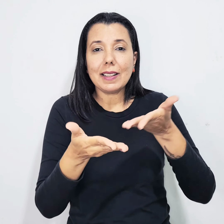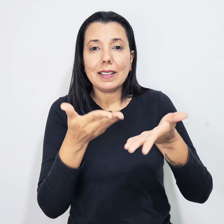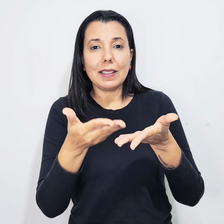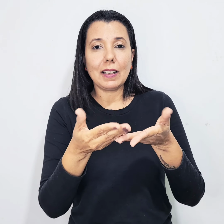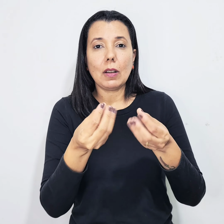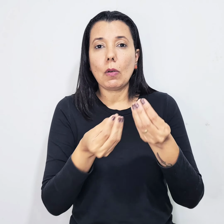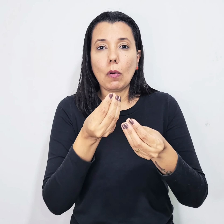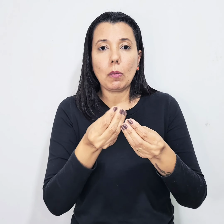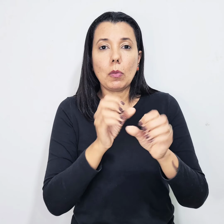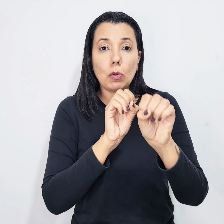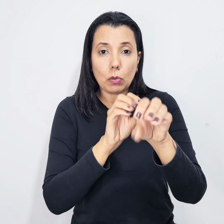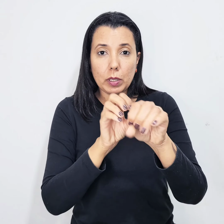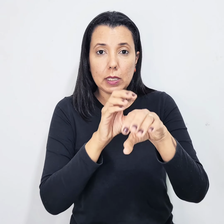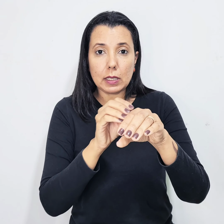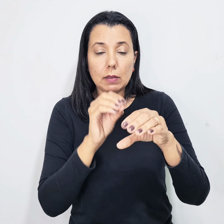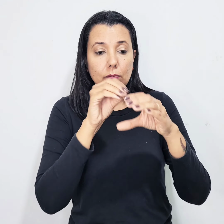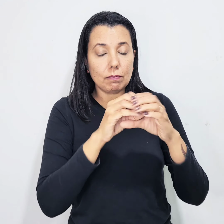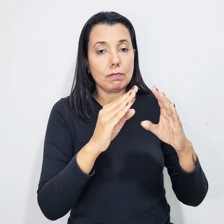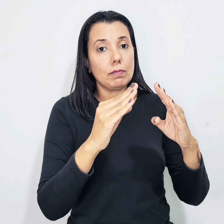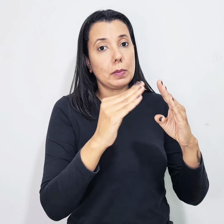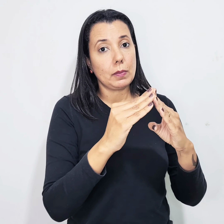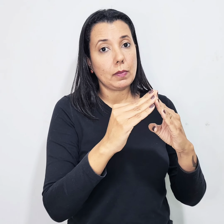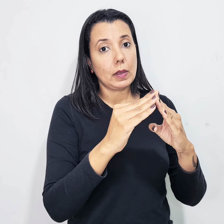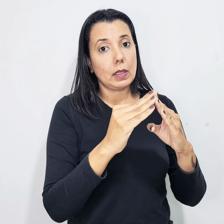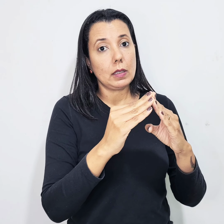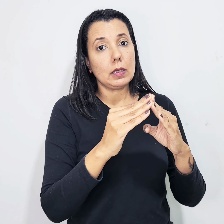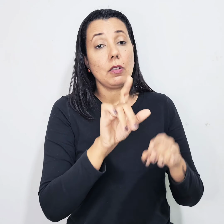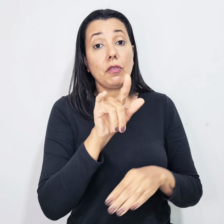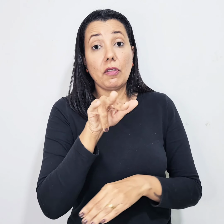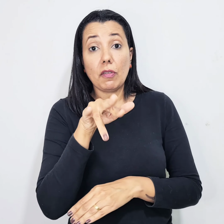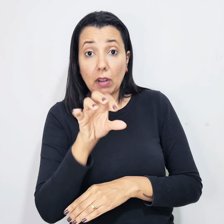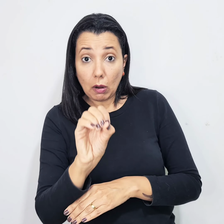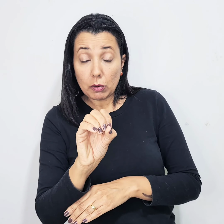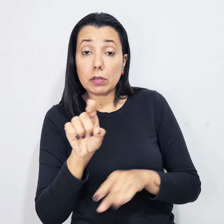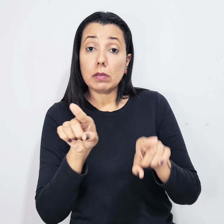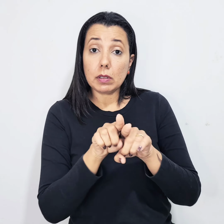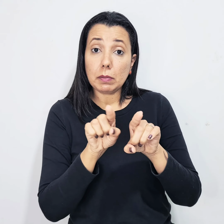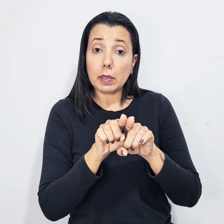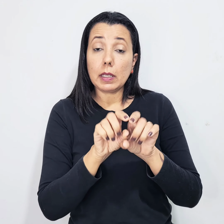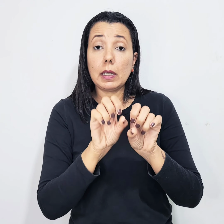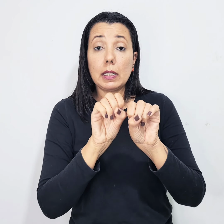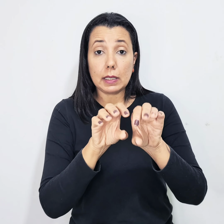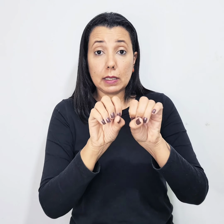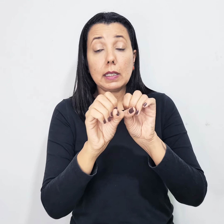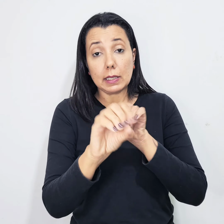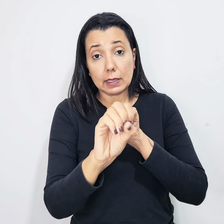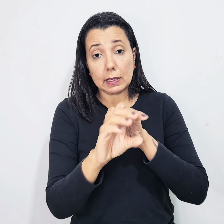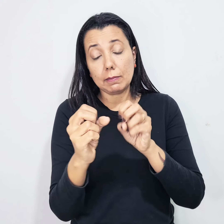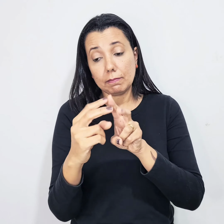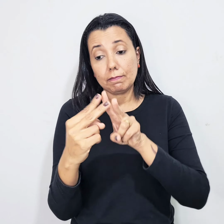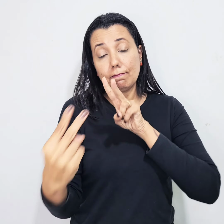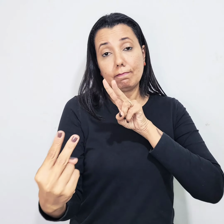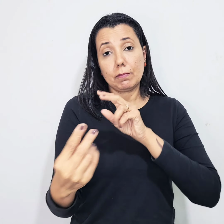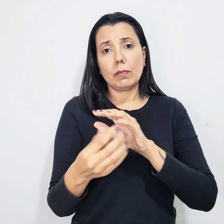como educação domiciliar, vouchers e educação à distância. Como